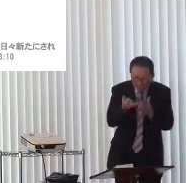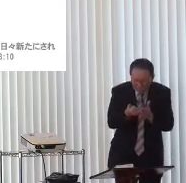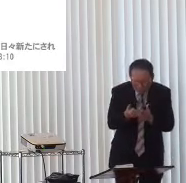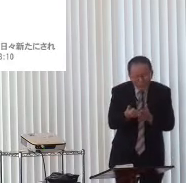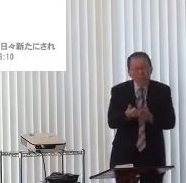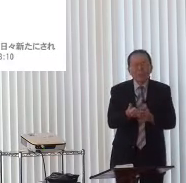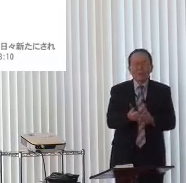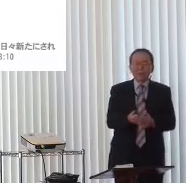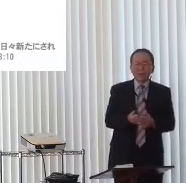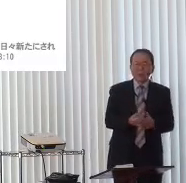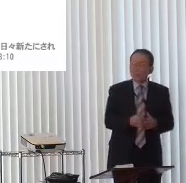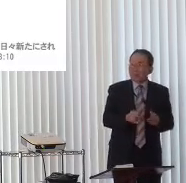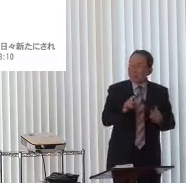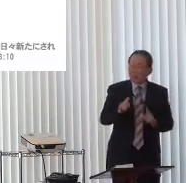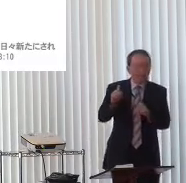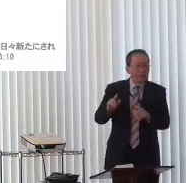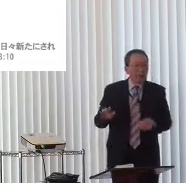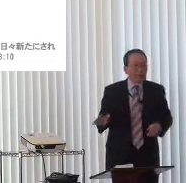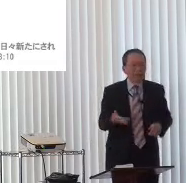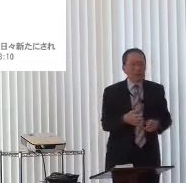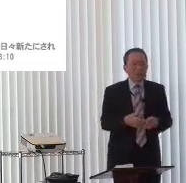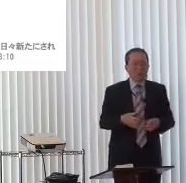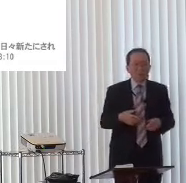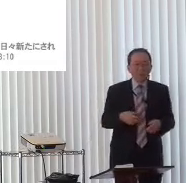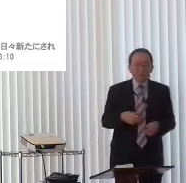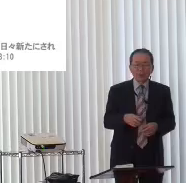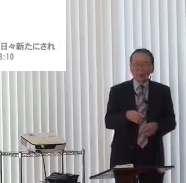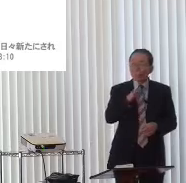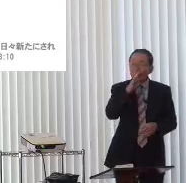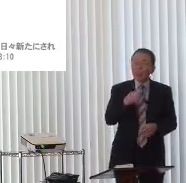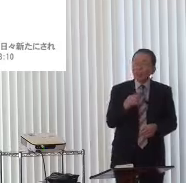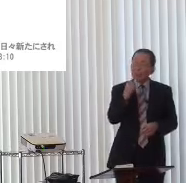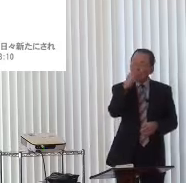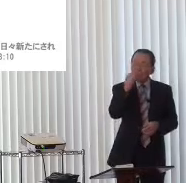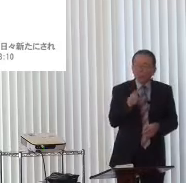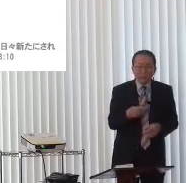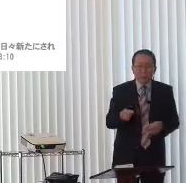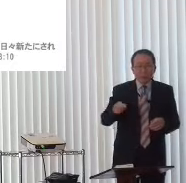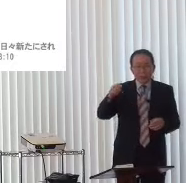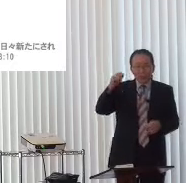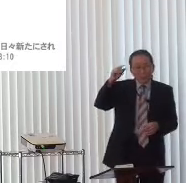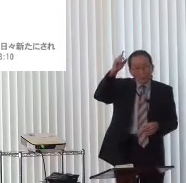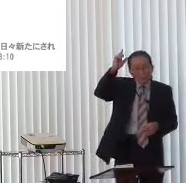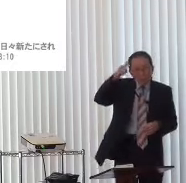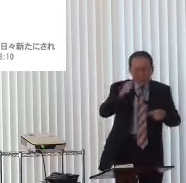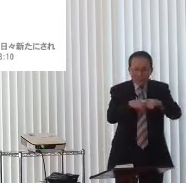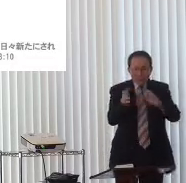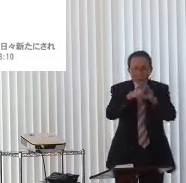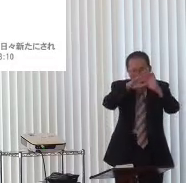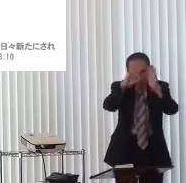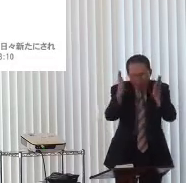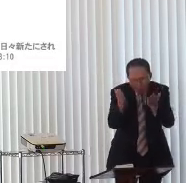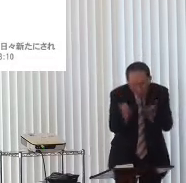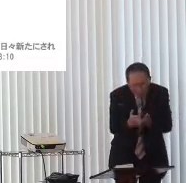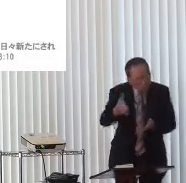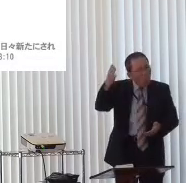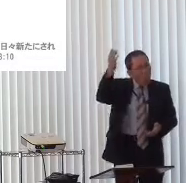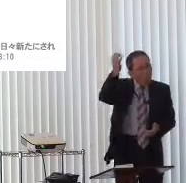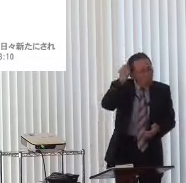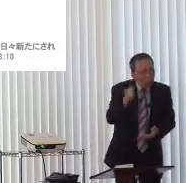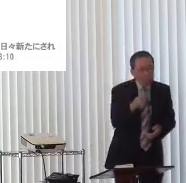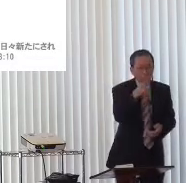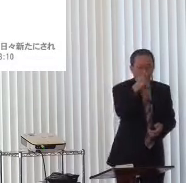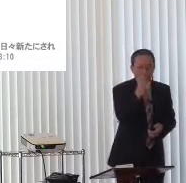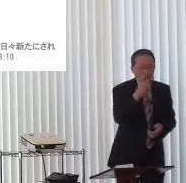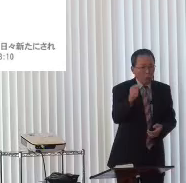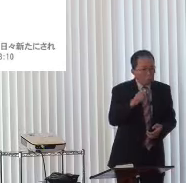もいますよ。タランプラのユダヤ人もいますが、敬虔なユダヤ人は旧約聖書を全部覚えてるという人もいるぐらいですから、小さい